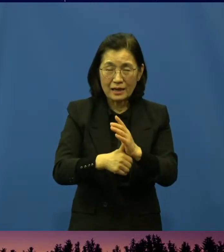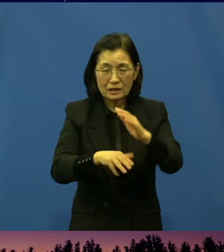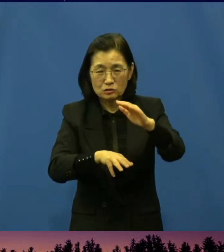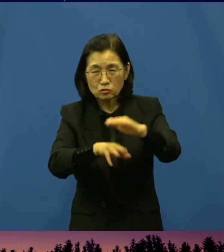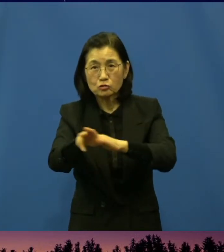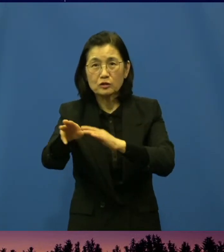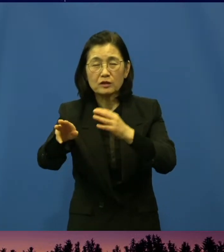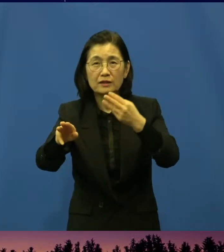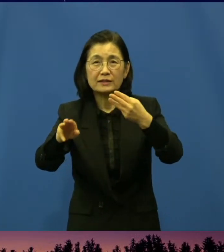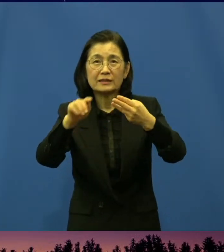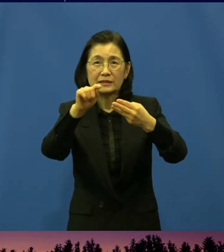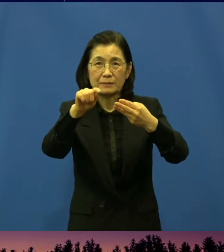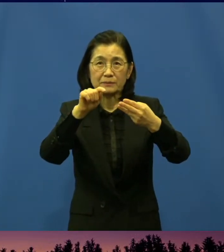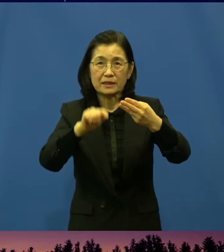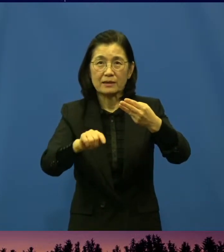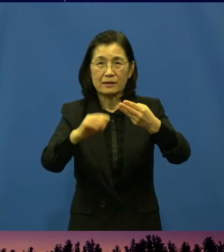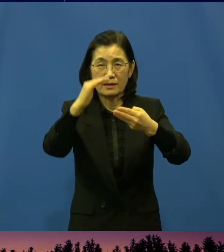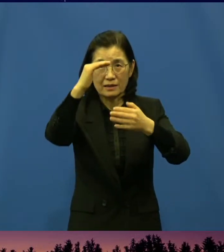3장에 나오잖아요.